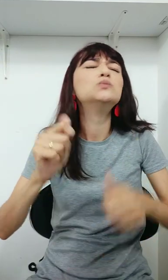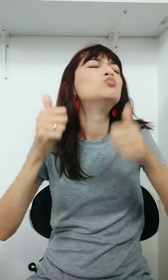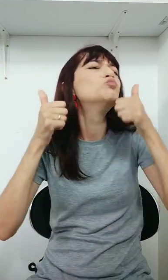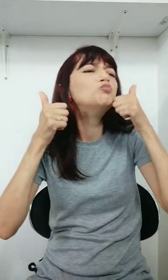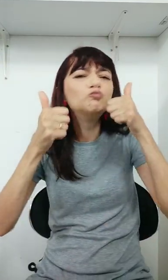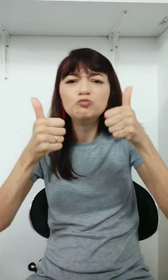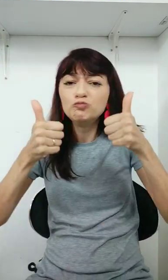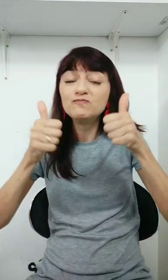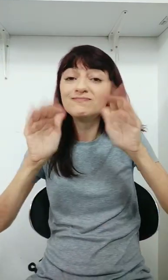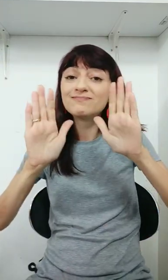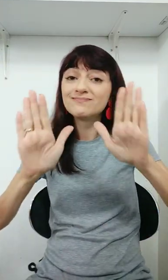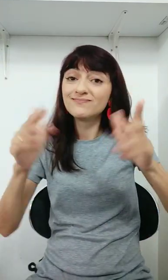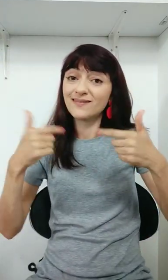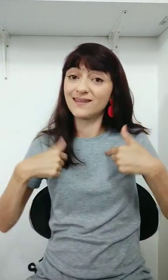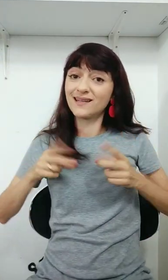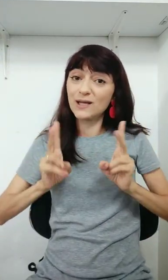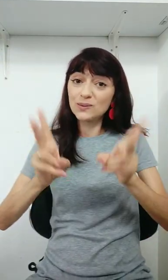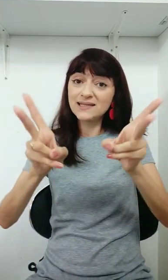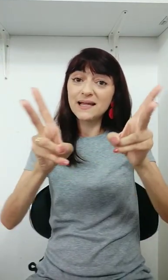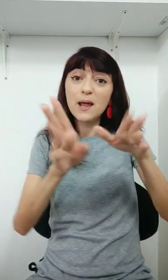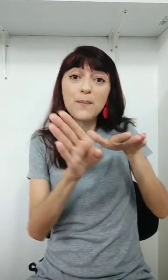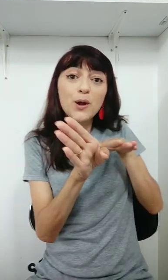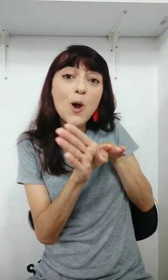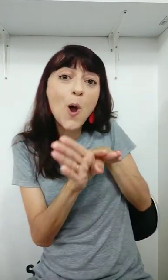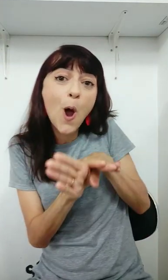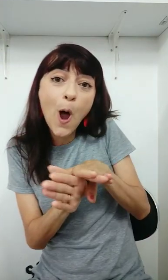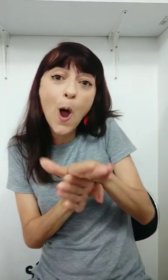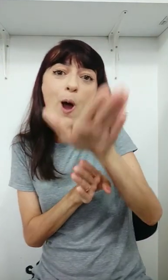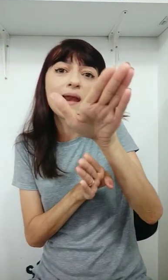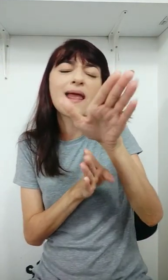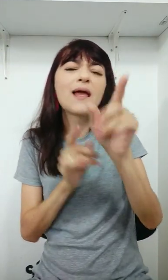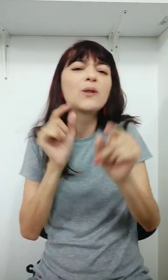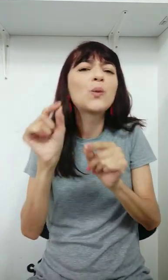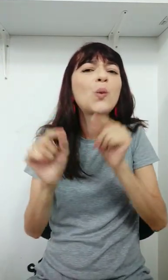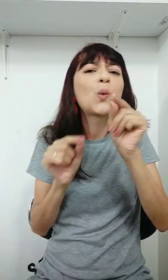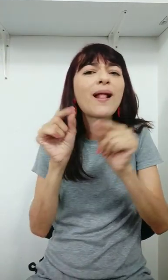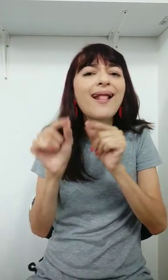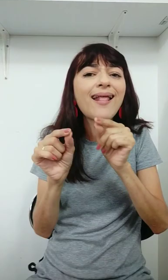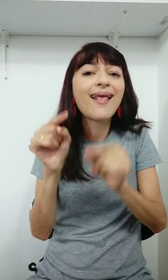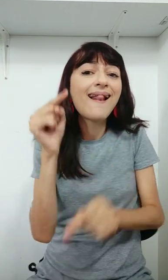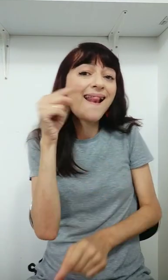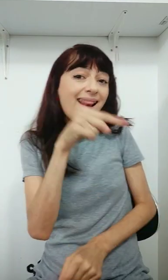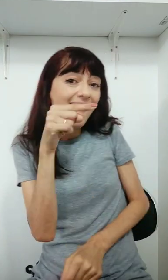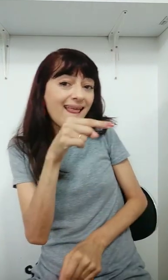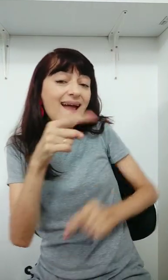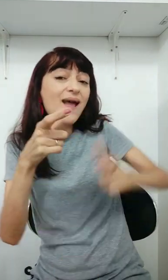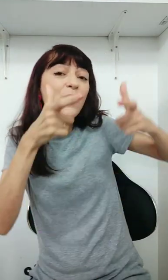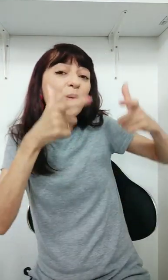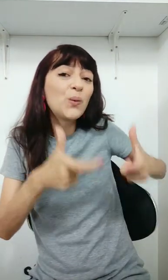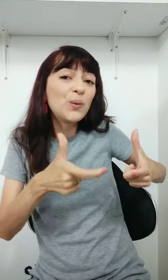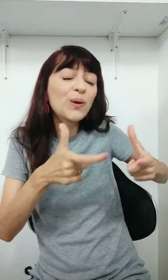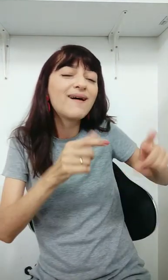visitarem as associações, as igrejas onde tem surdos. Mas o meu conselho é o seguinte, lá naquele